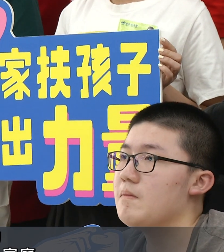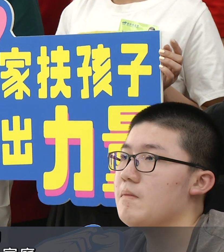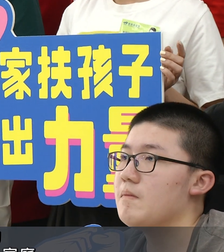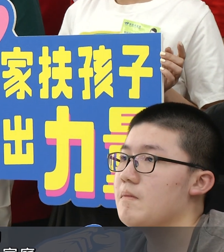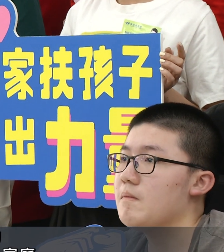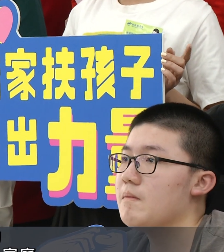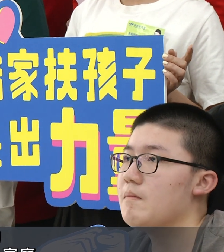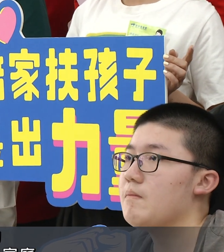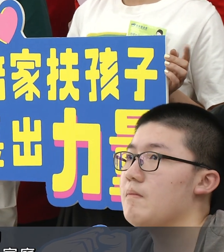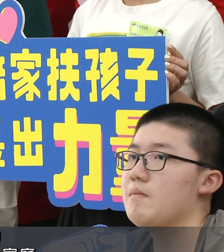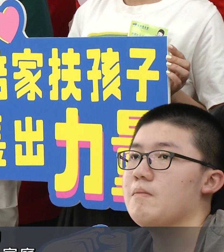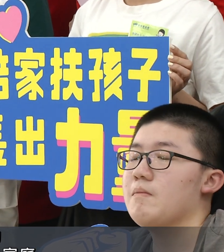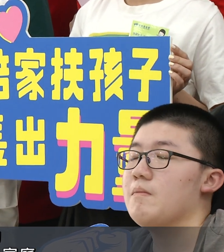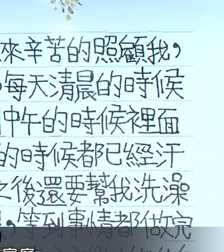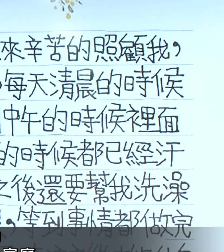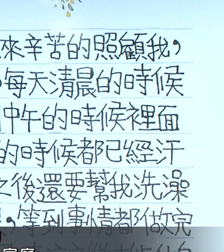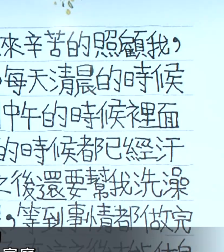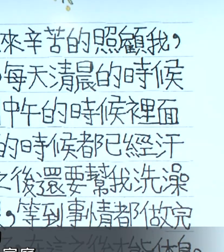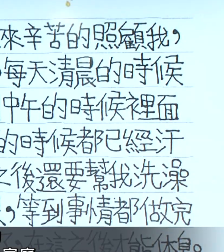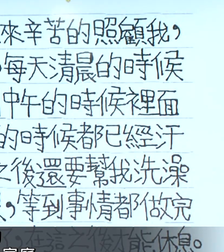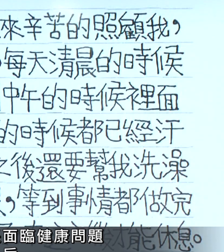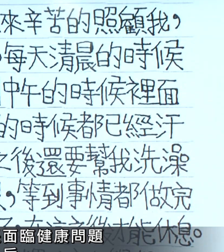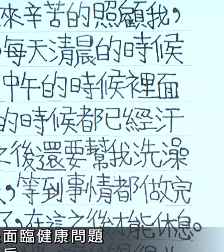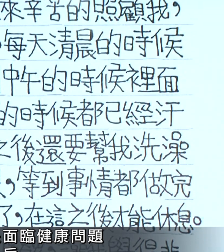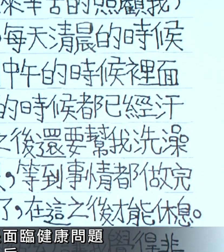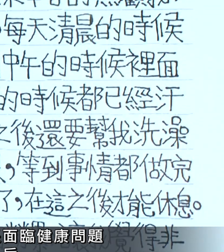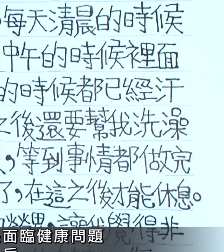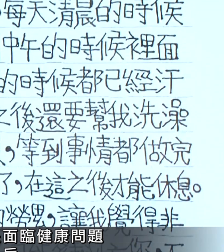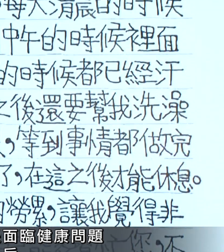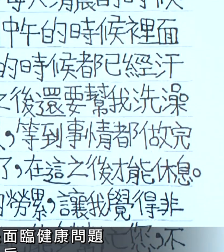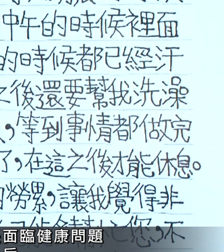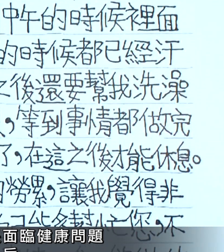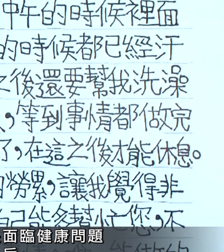有26000户弱势家庭，超过8000户的家长面临健